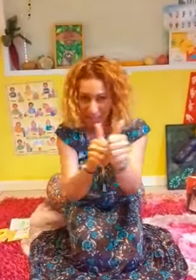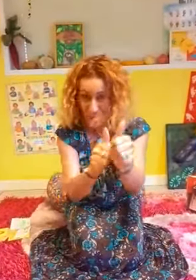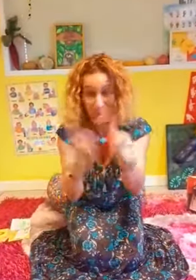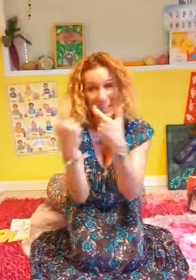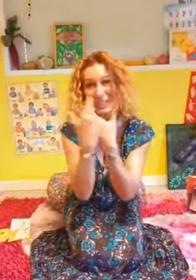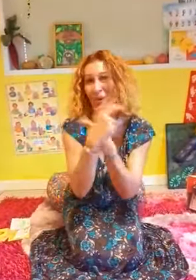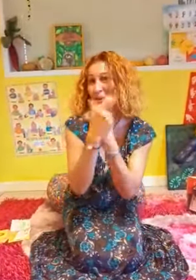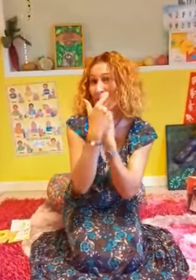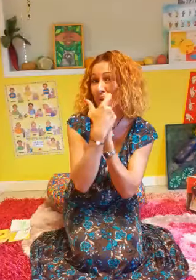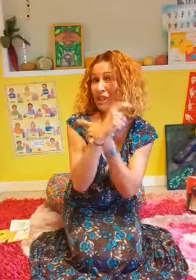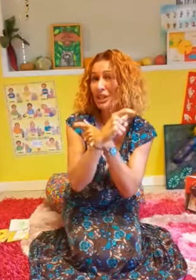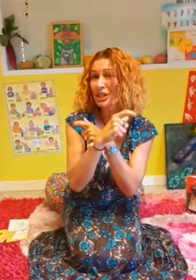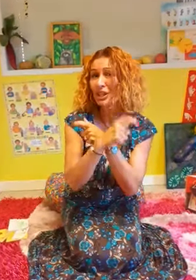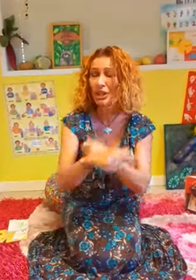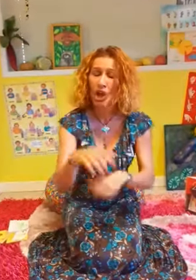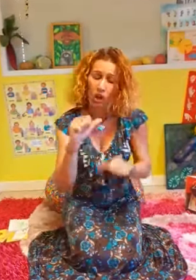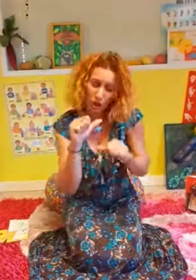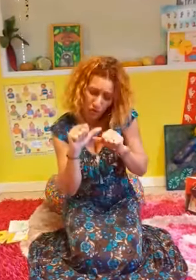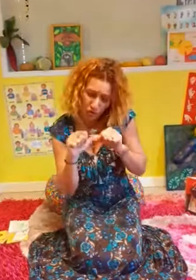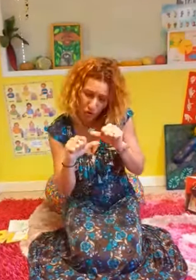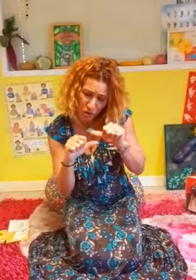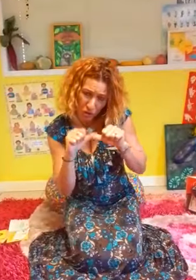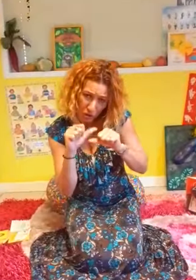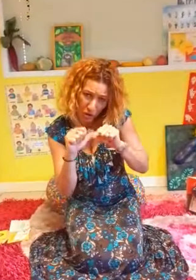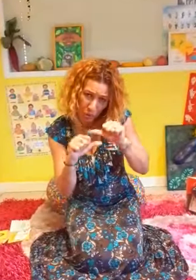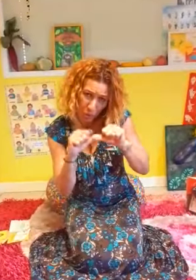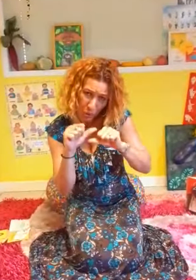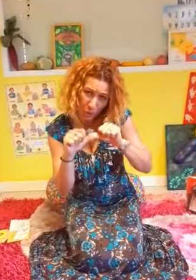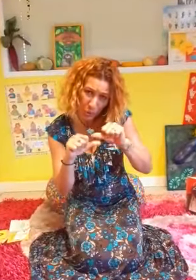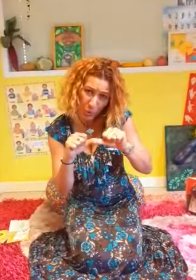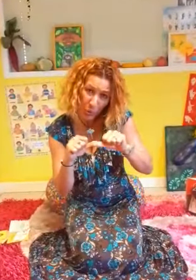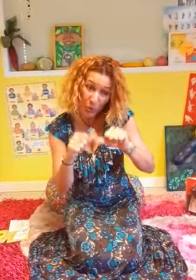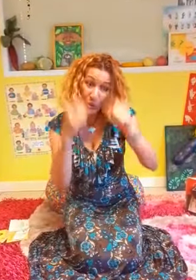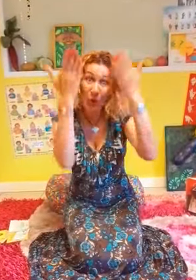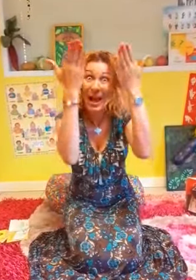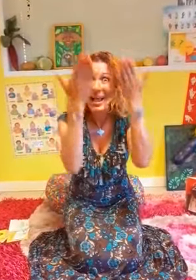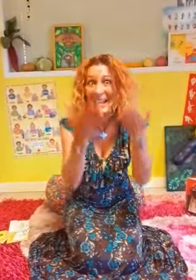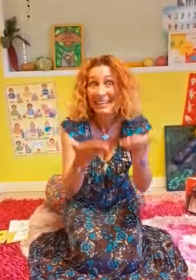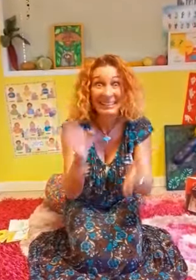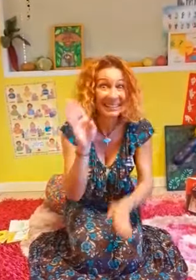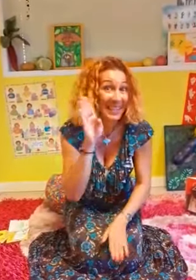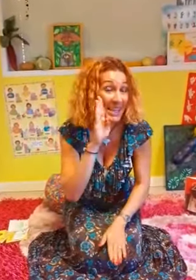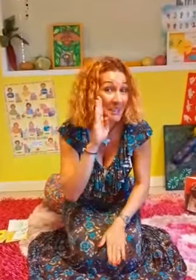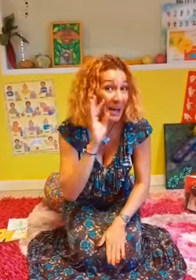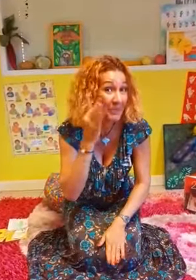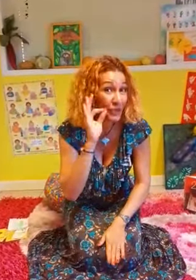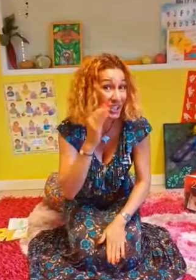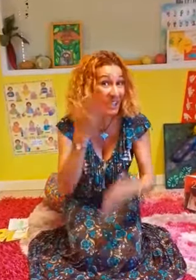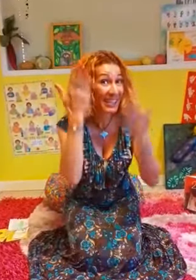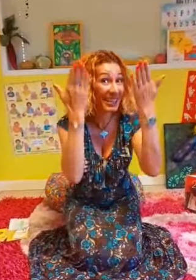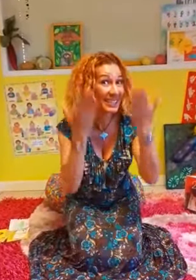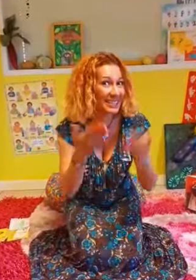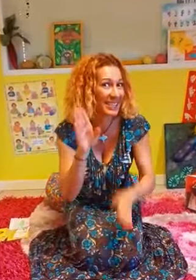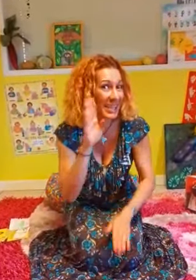'accompagne quand je ris, quand j'ai beau beau. C'est maman chérie, c'est